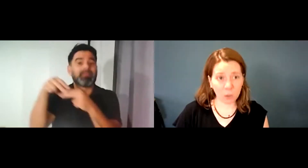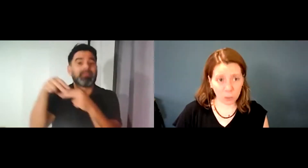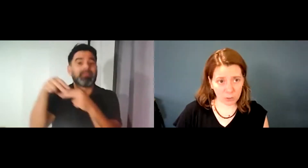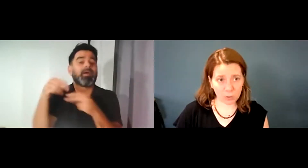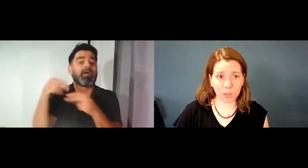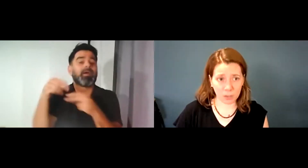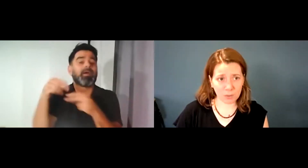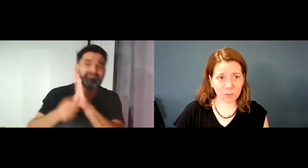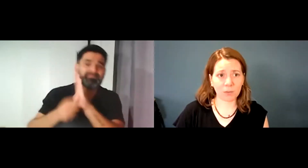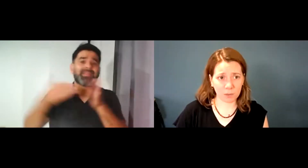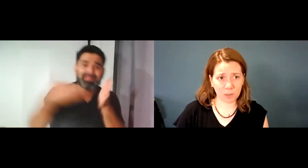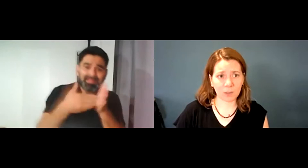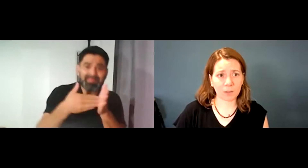cuentos subidos.